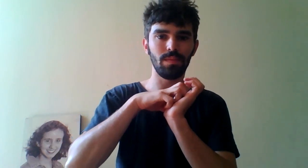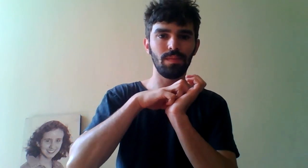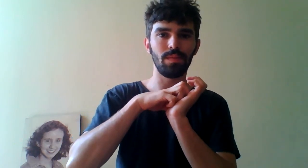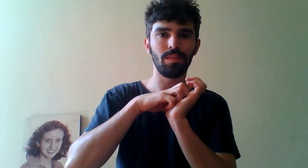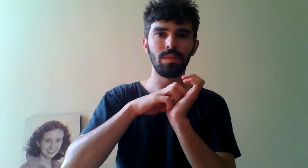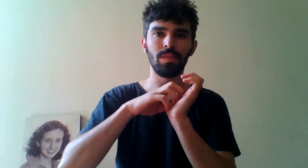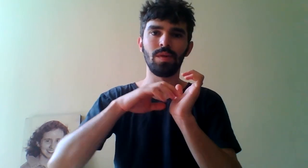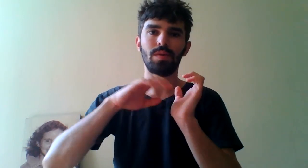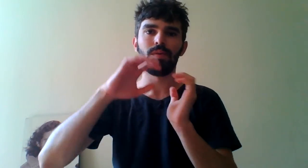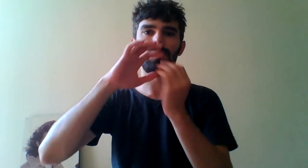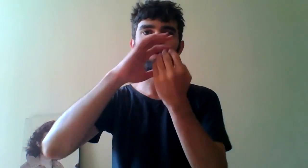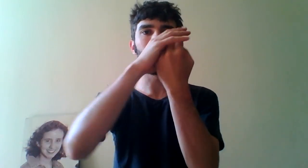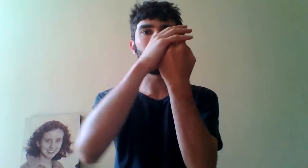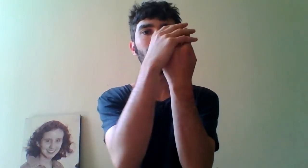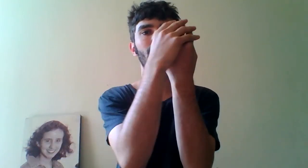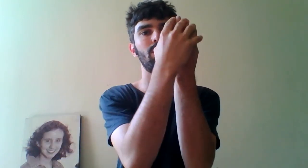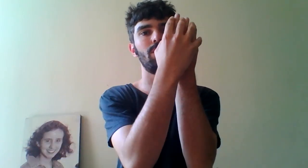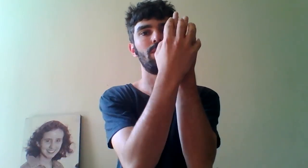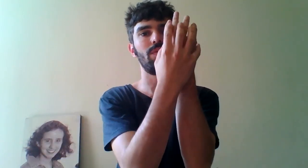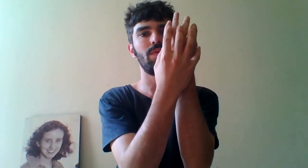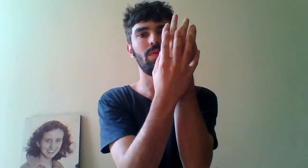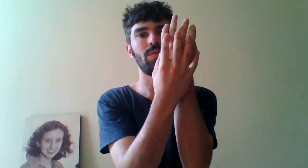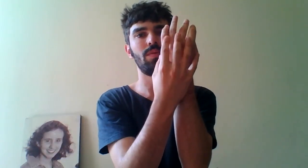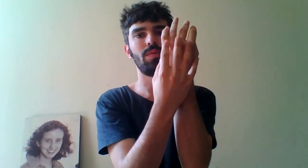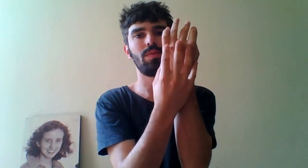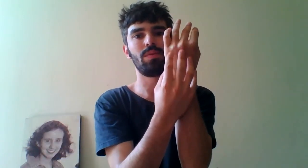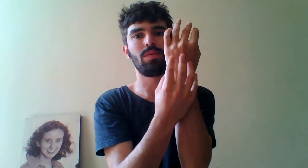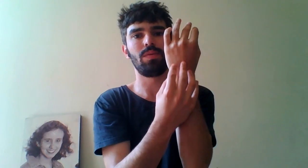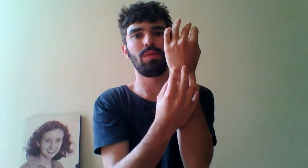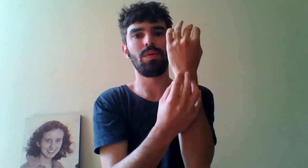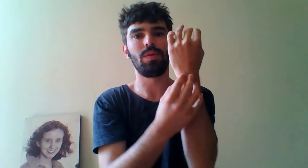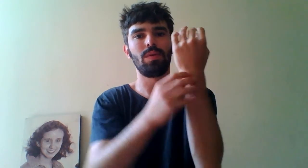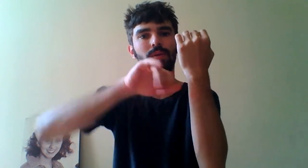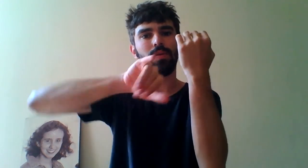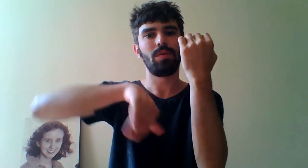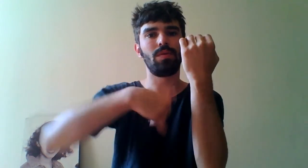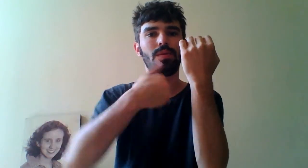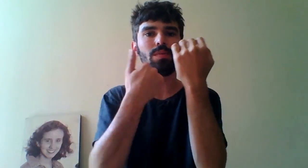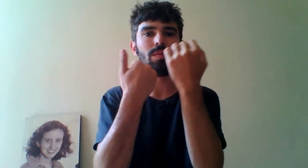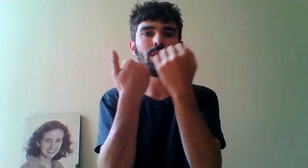O seu corpo nu No espelho